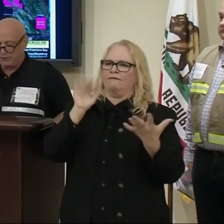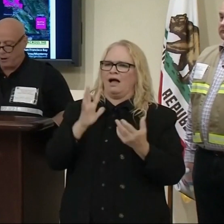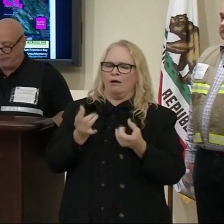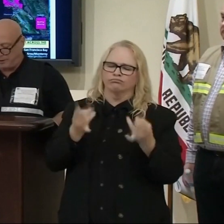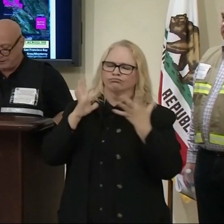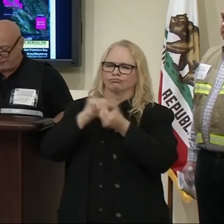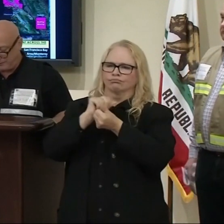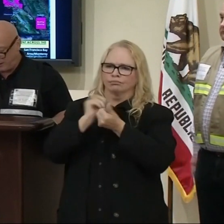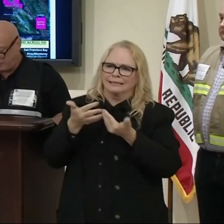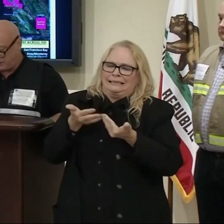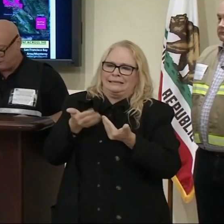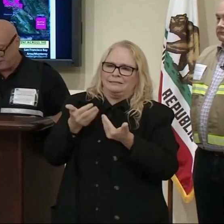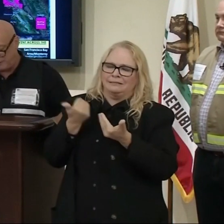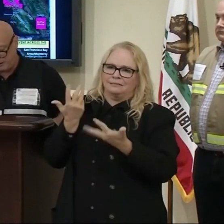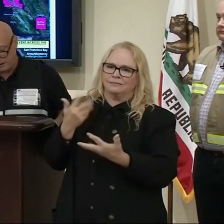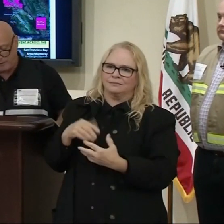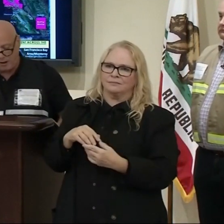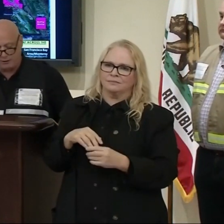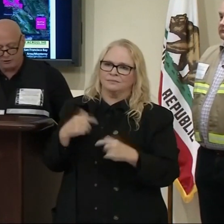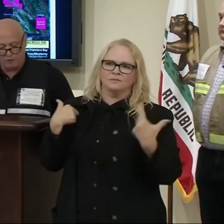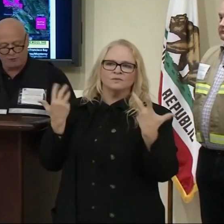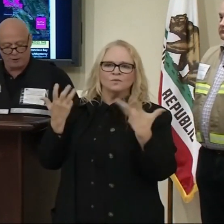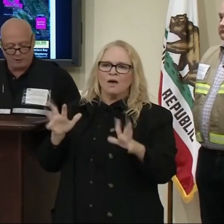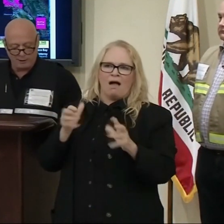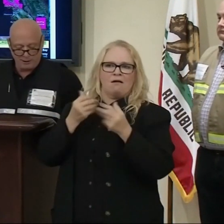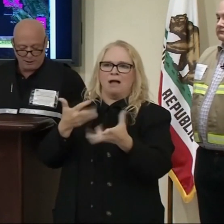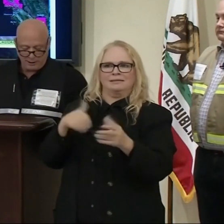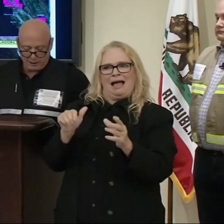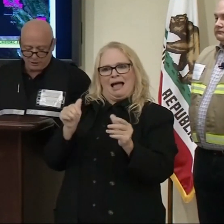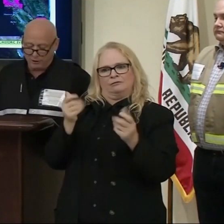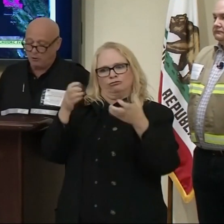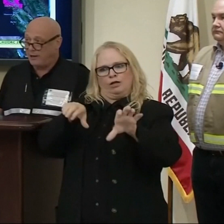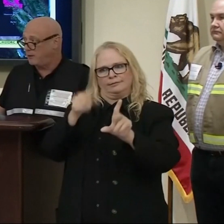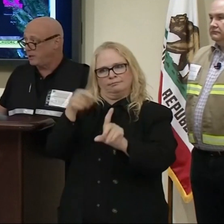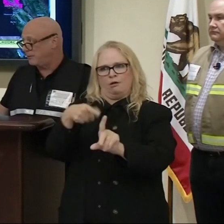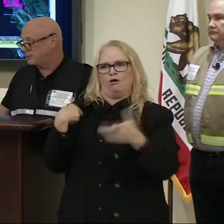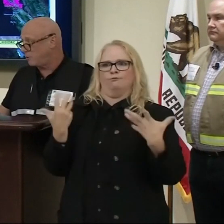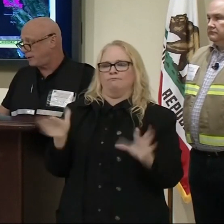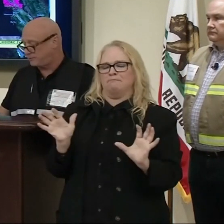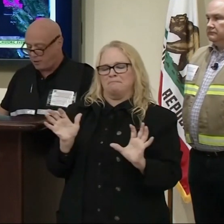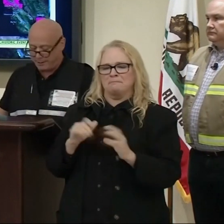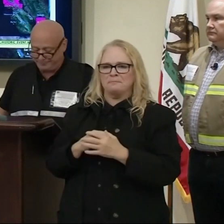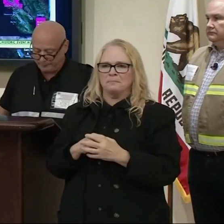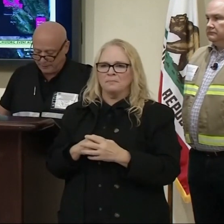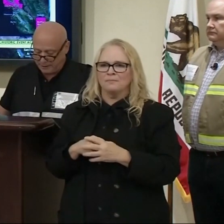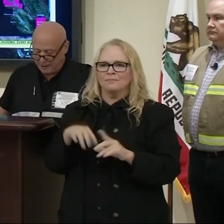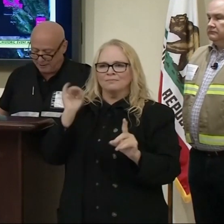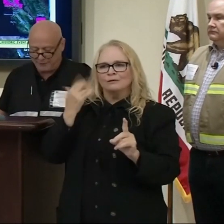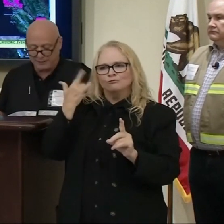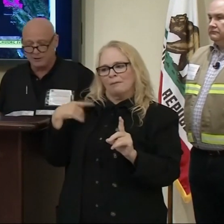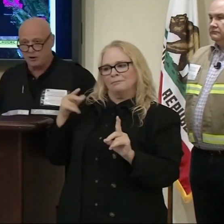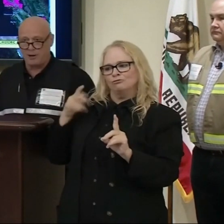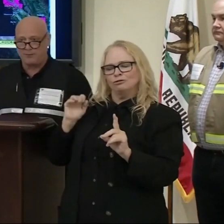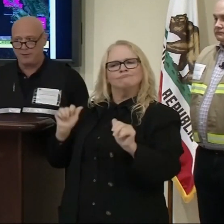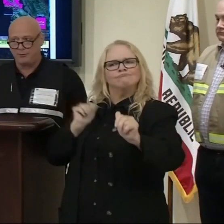Por eso los cortes eléctricos, por motivos de seguridad pública, se han incrementado. También es la razón de que se estén extendiendo y